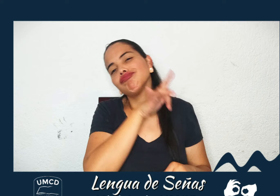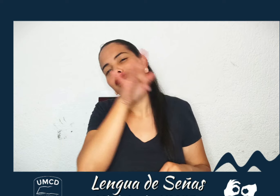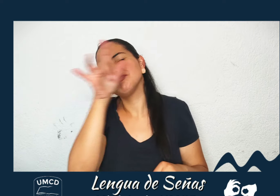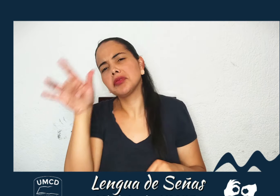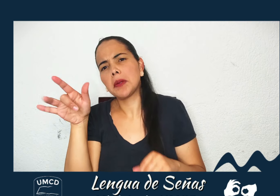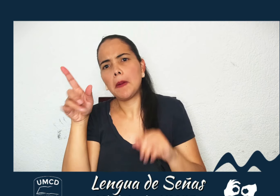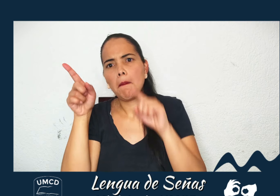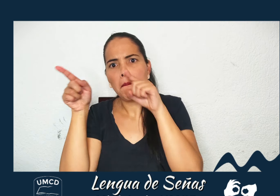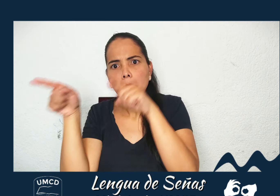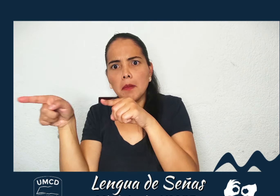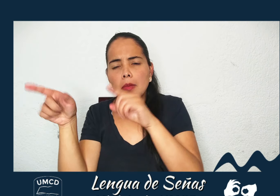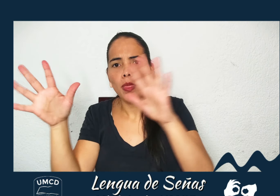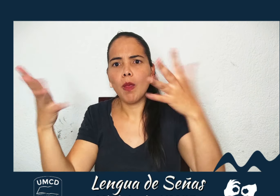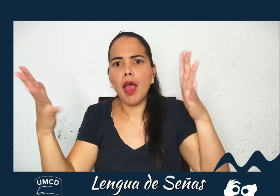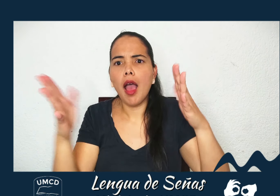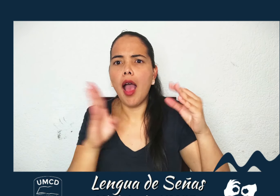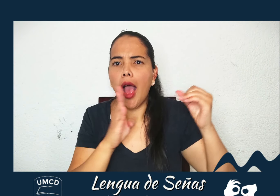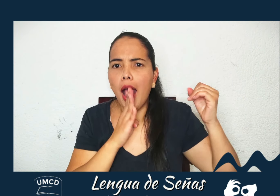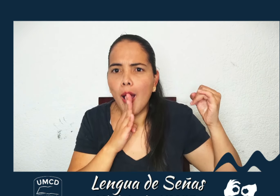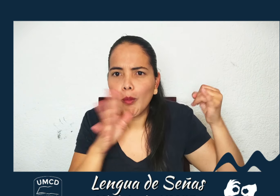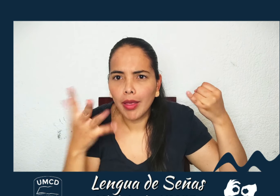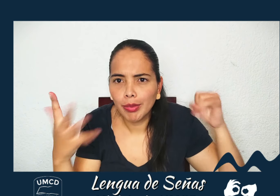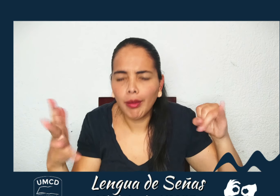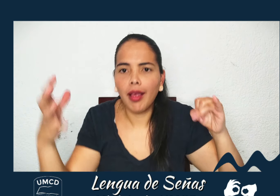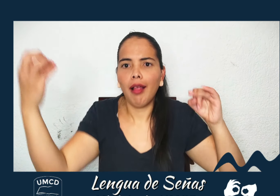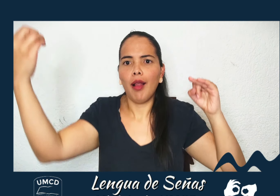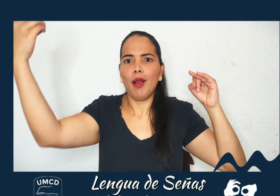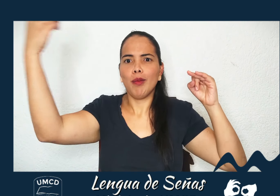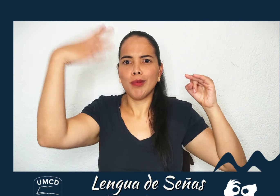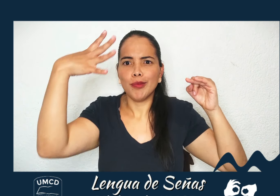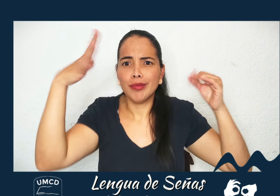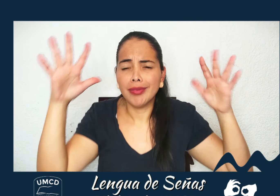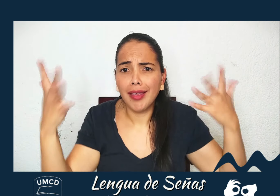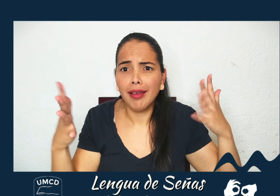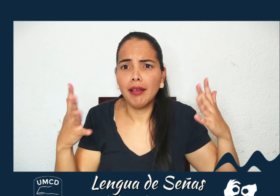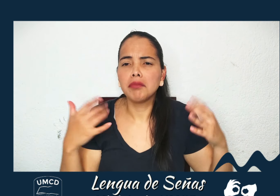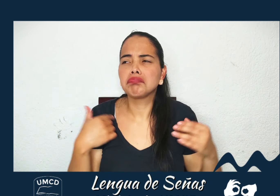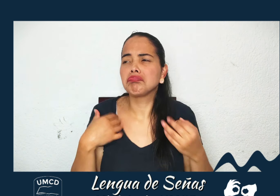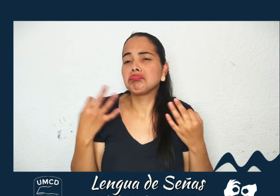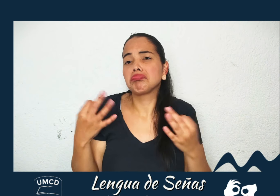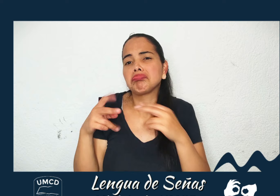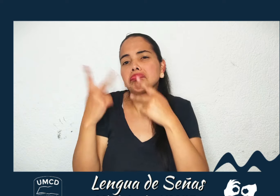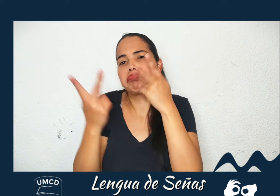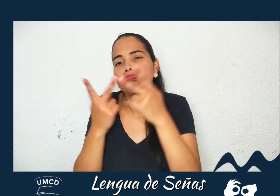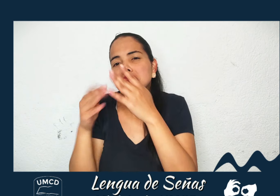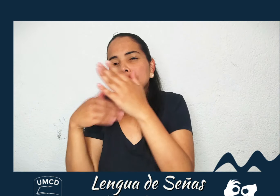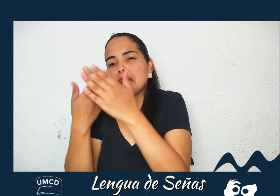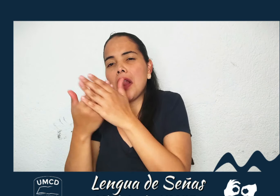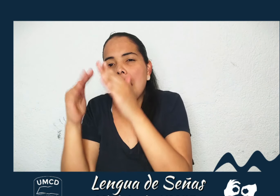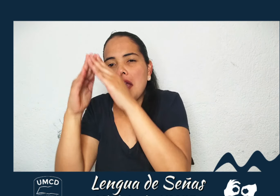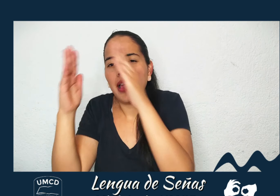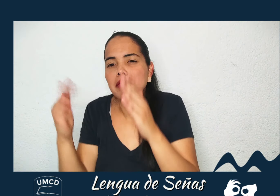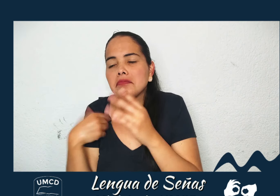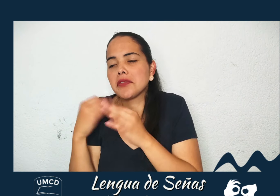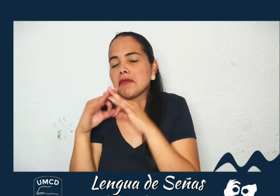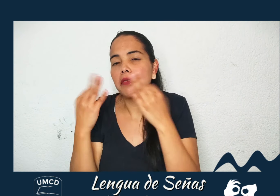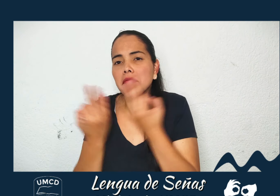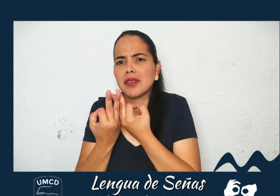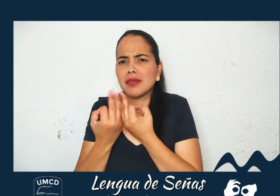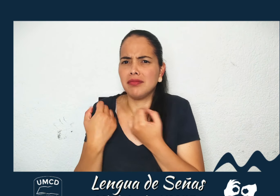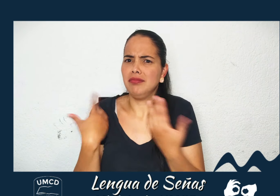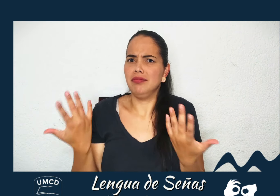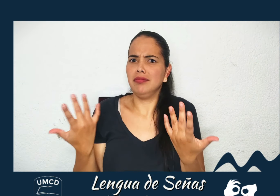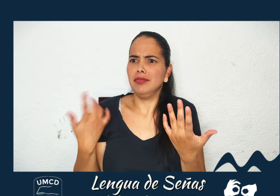ese lugar no había ni servicio de agua potable, menos de electricidad. Así es de que todas las comodidades que tenemos